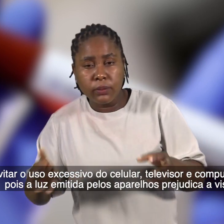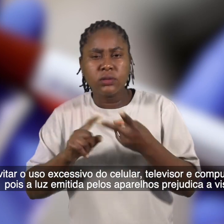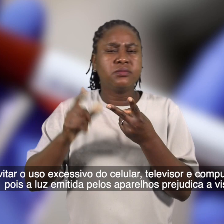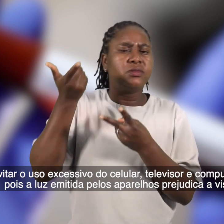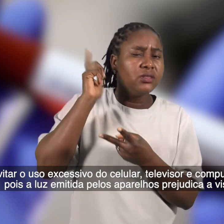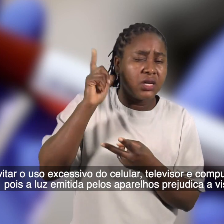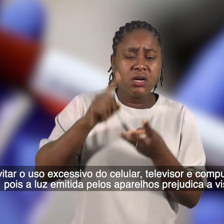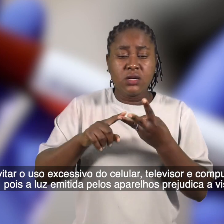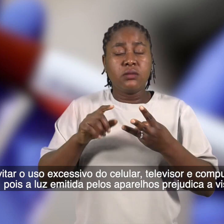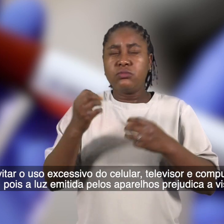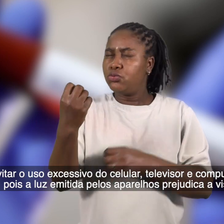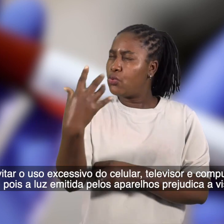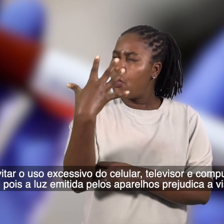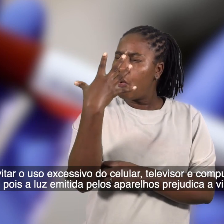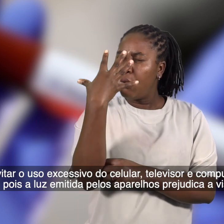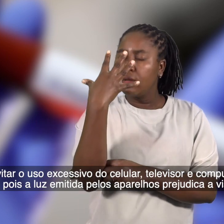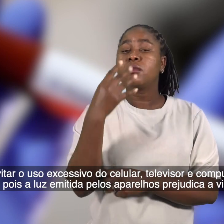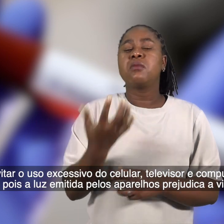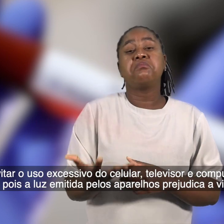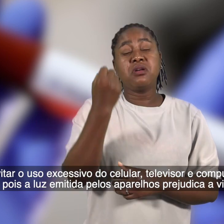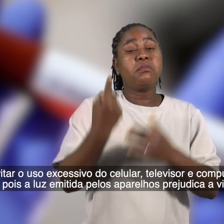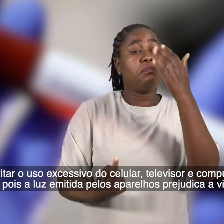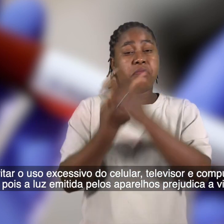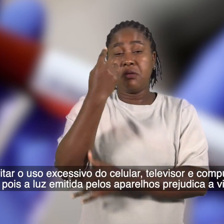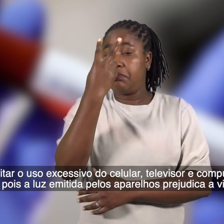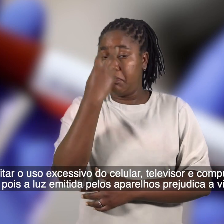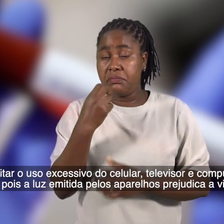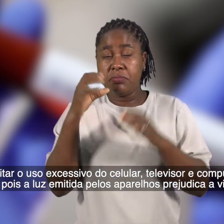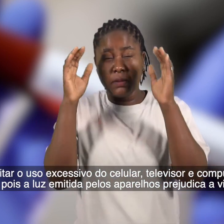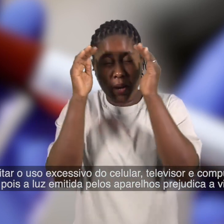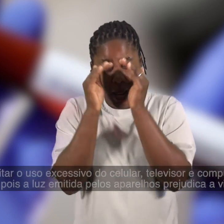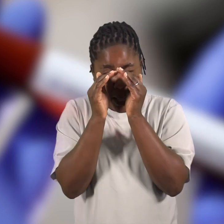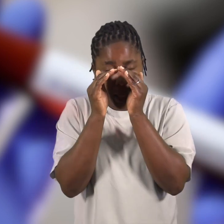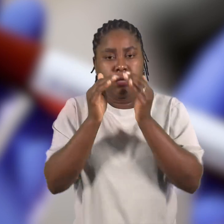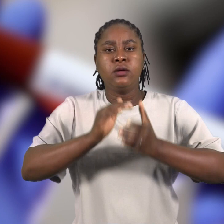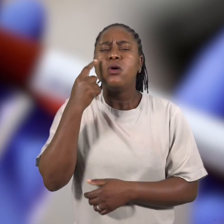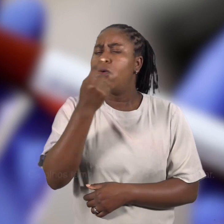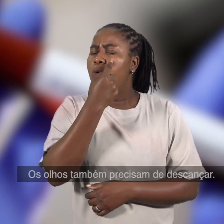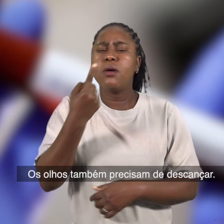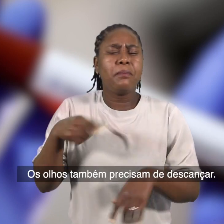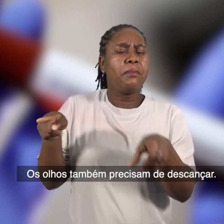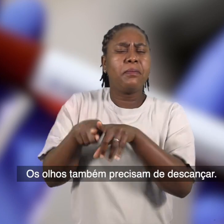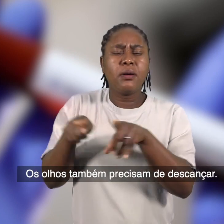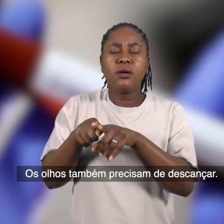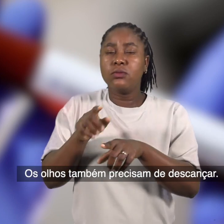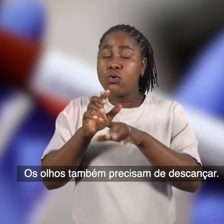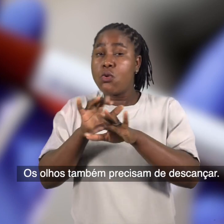e computador, pois a luz emitida pelos aparelhos prejudica a vista. Os olhos também precisam de